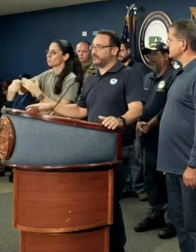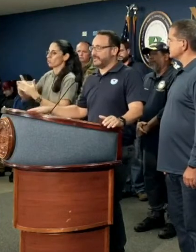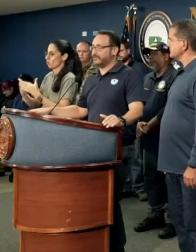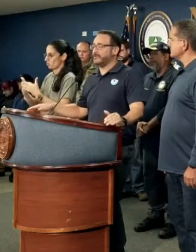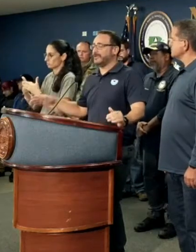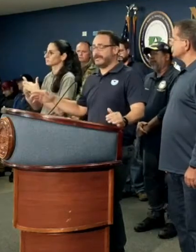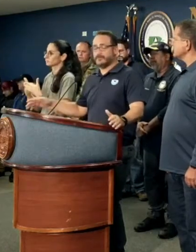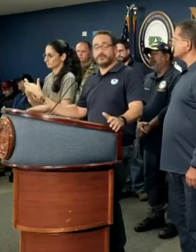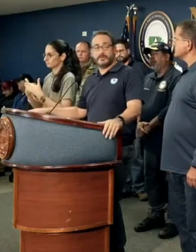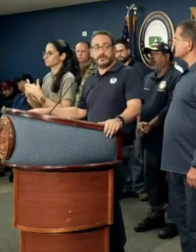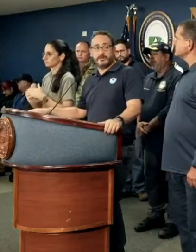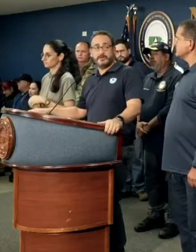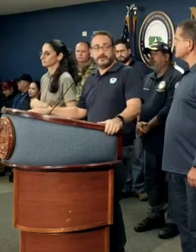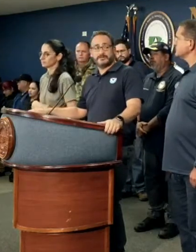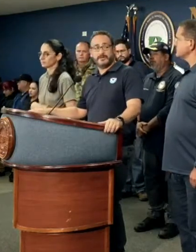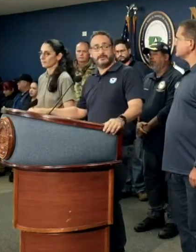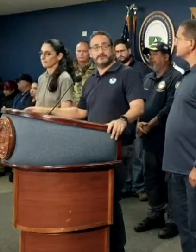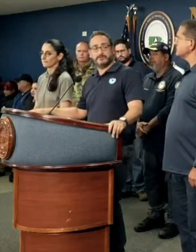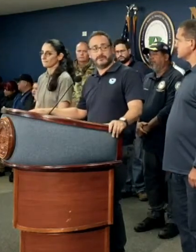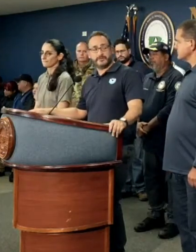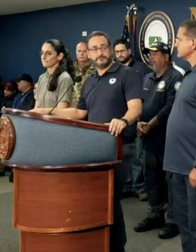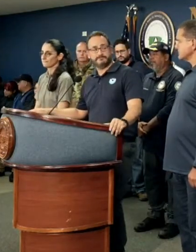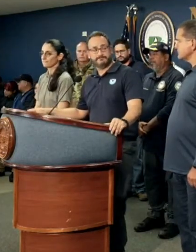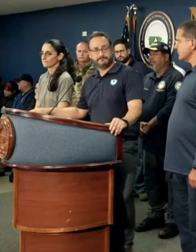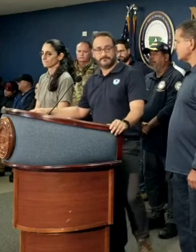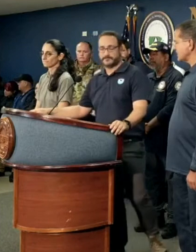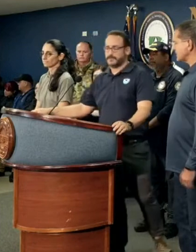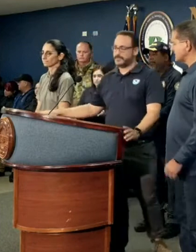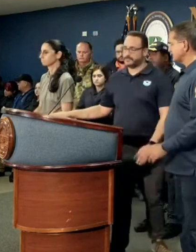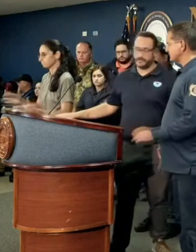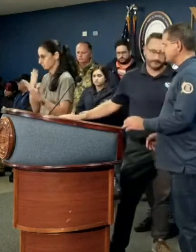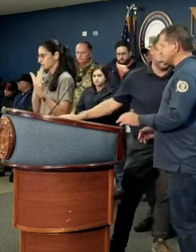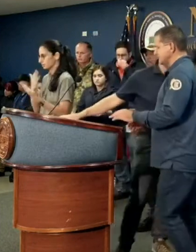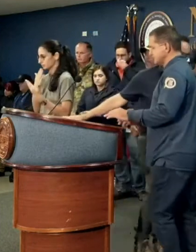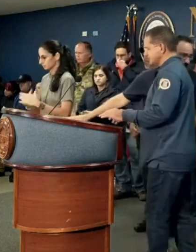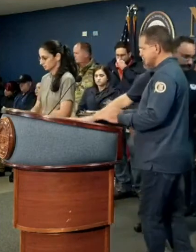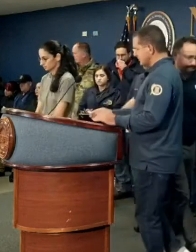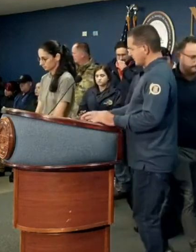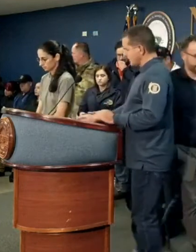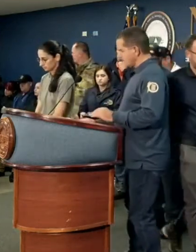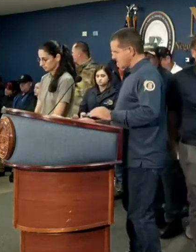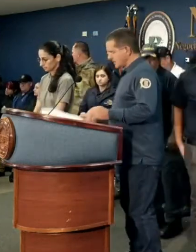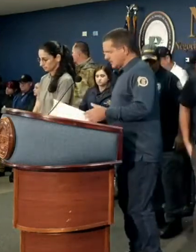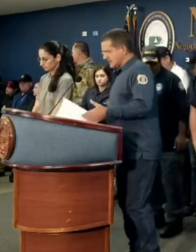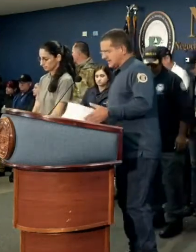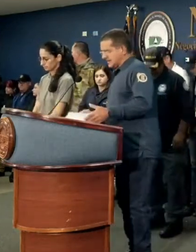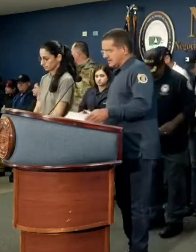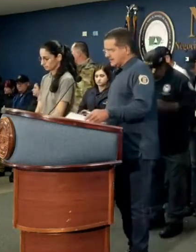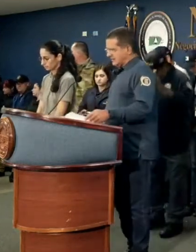hasta ahora. Por lo tanto, esto es serio, señor gobernador. Muchas gracias. Gracias a usted.